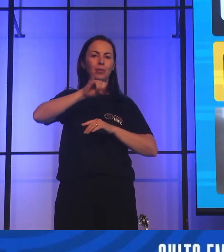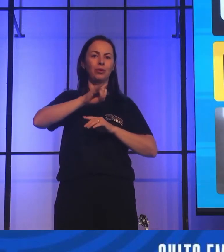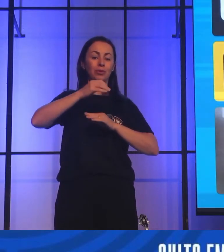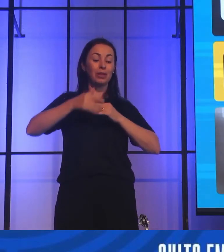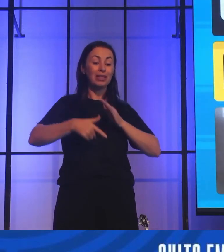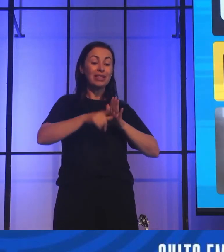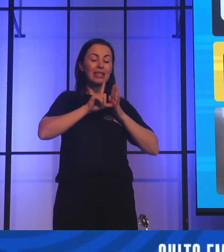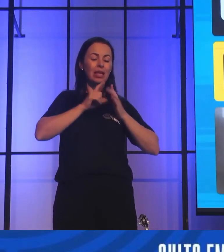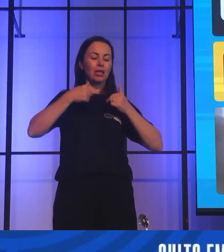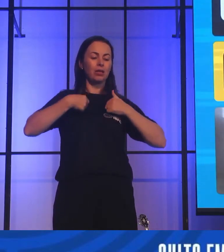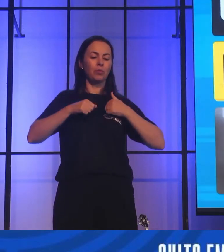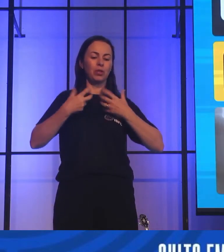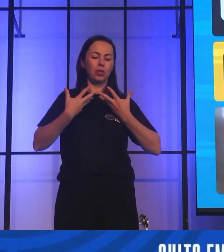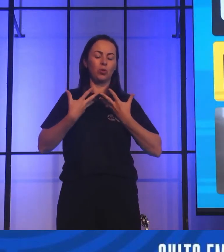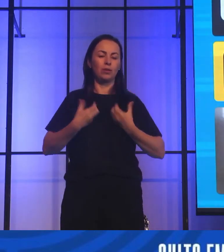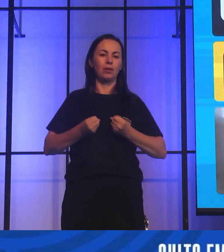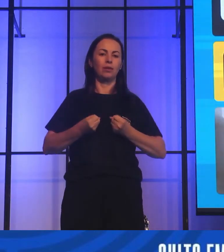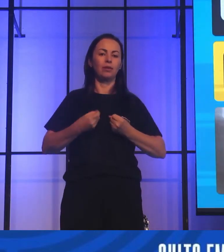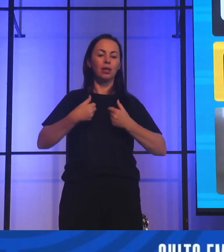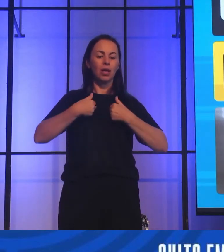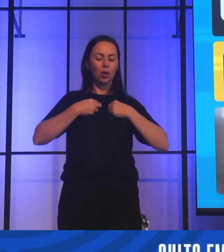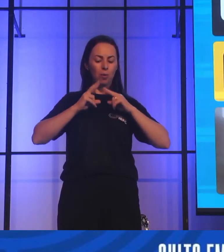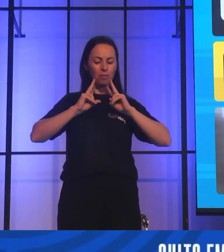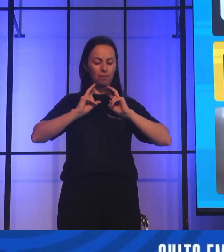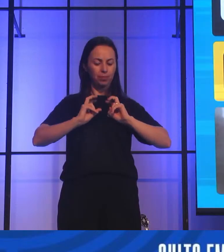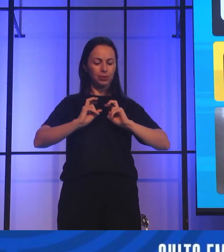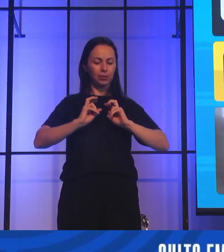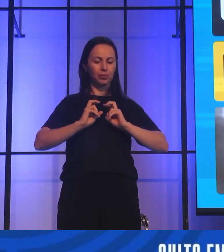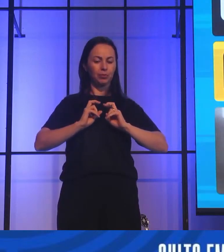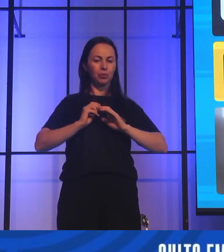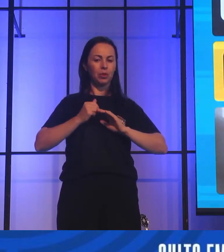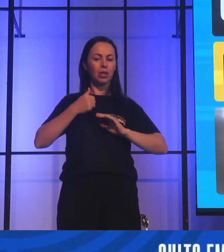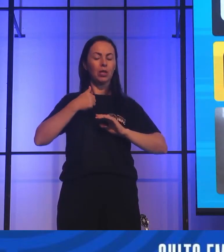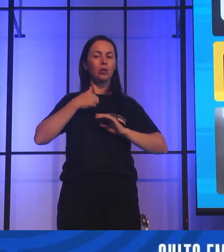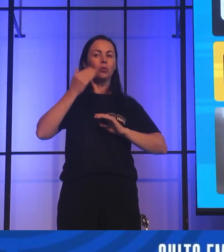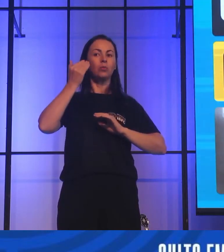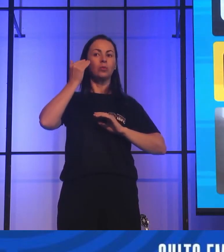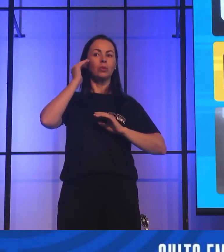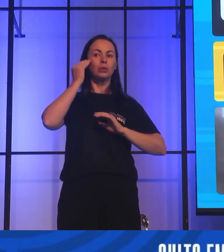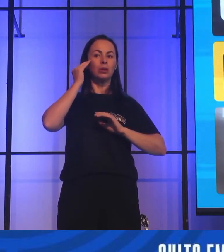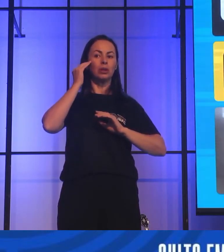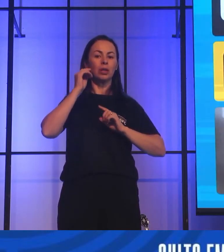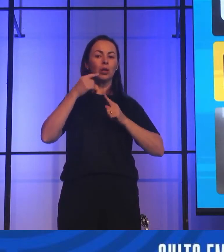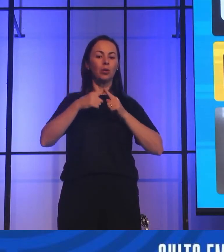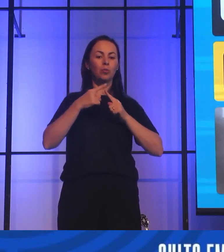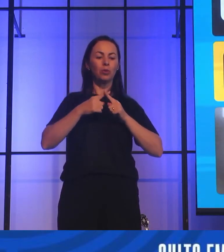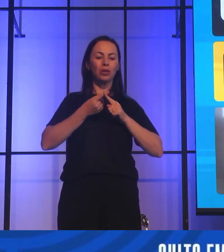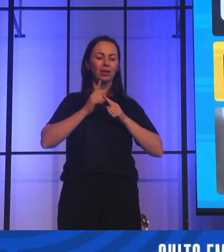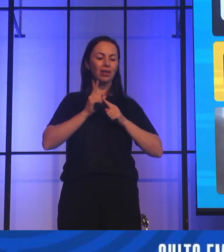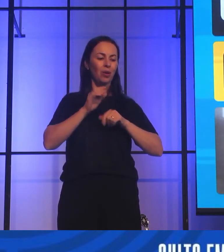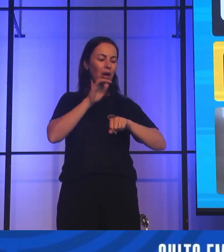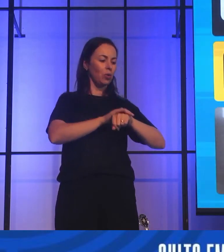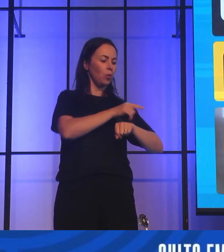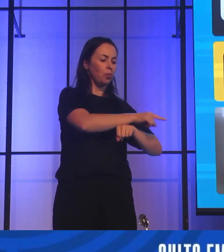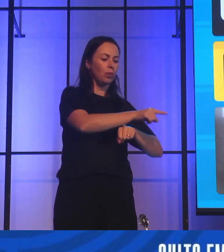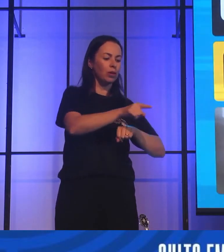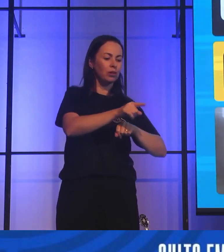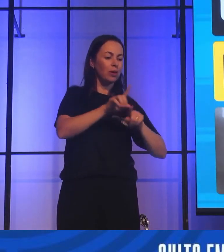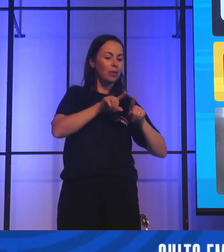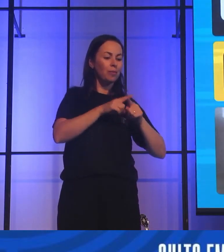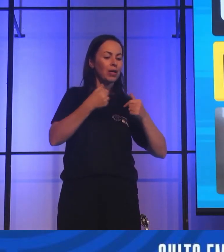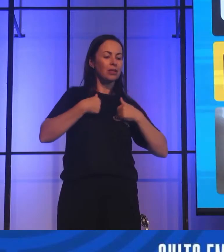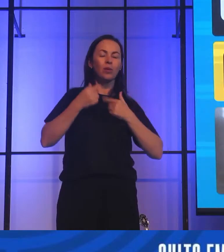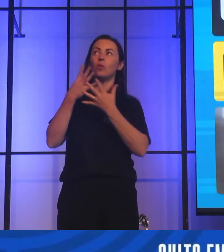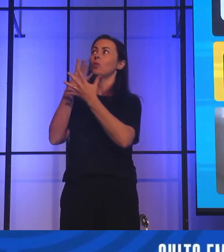admitir, reconhecer, recusar-se a colocar a culpa em outras pessoas e confessar